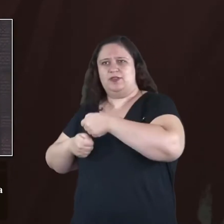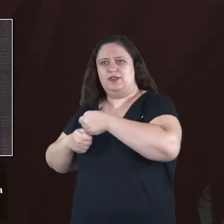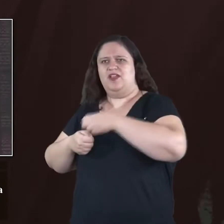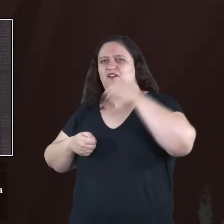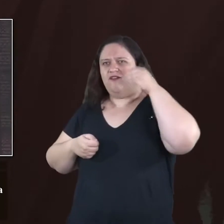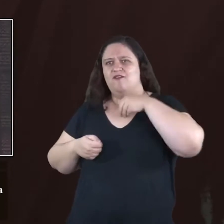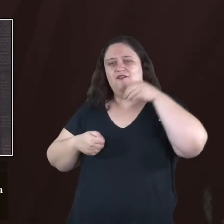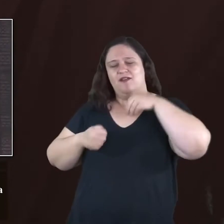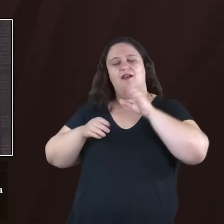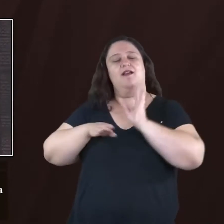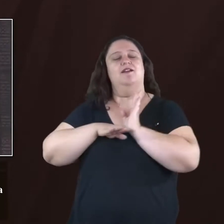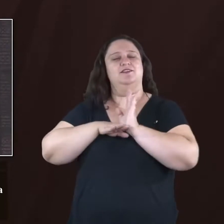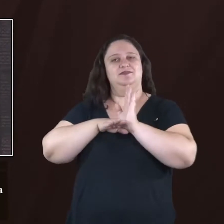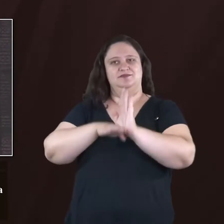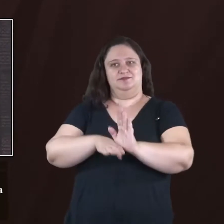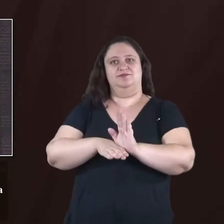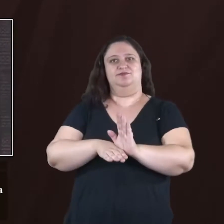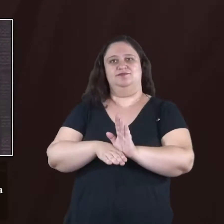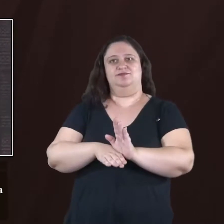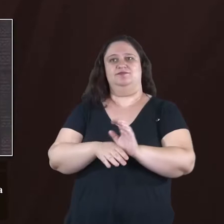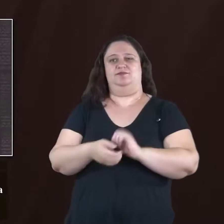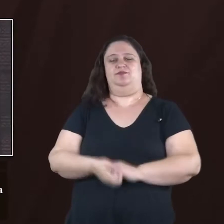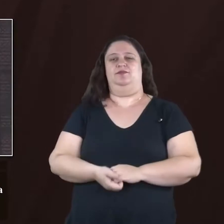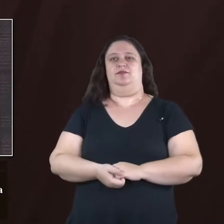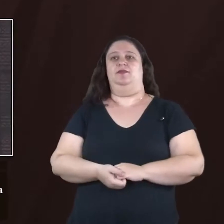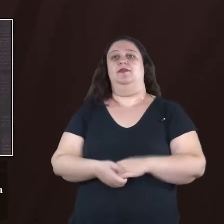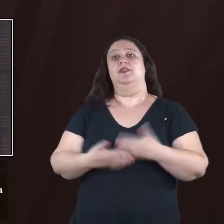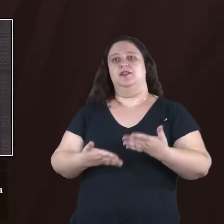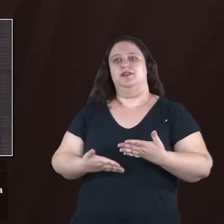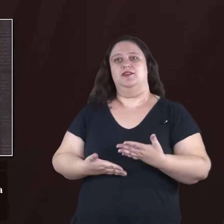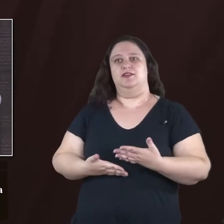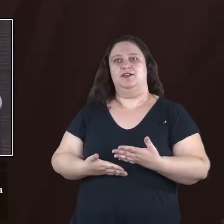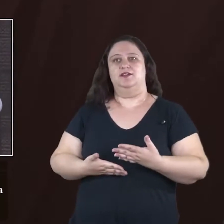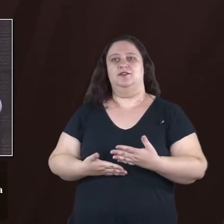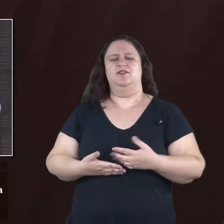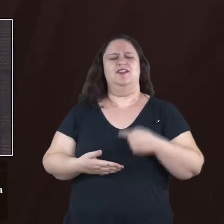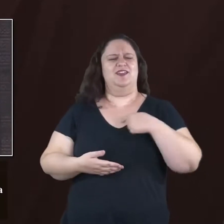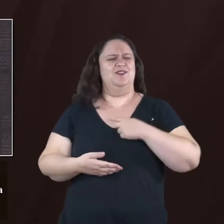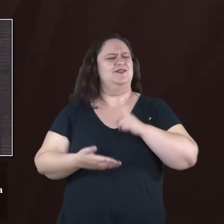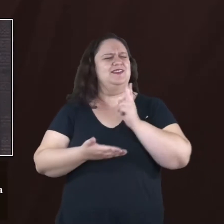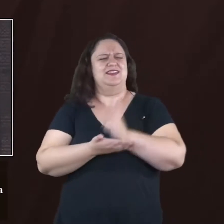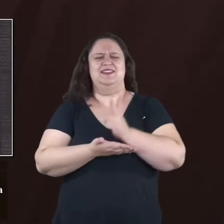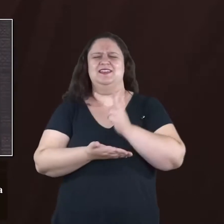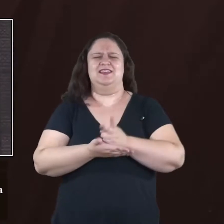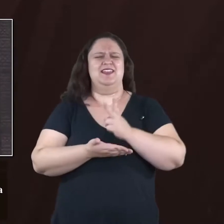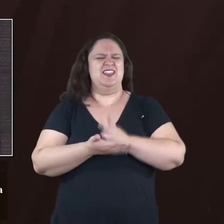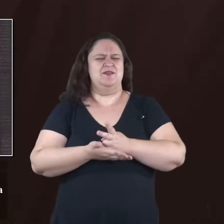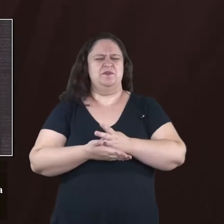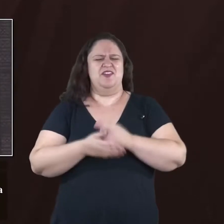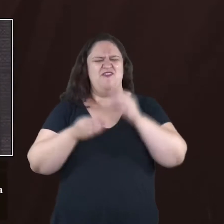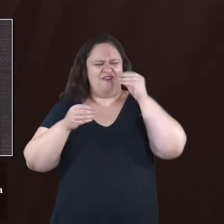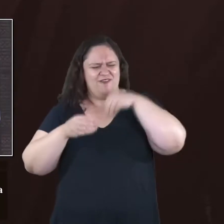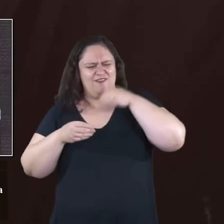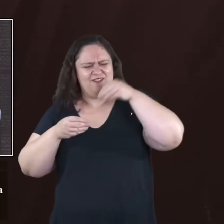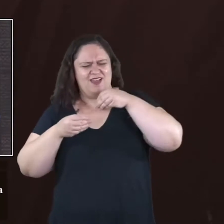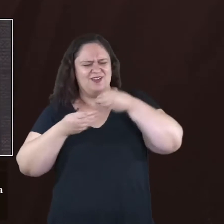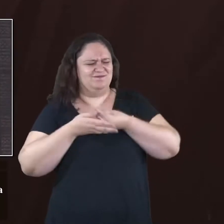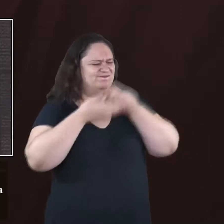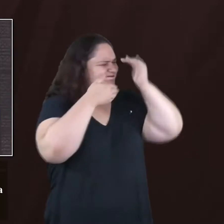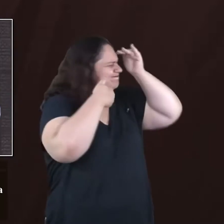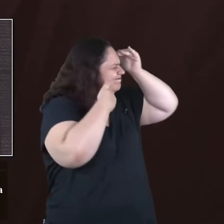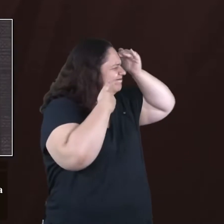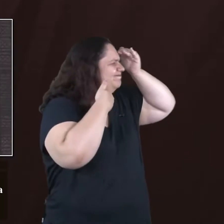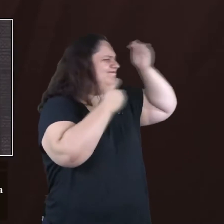aperfeiçoa na fraqueza. De boa vontade, pois, mais me gloriarei nas fraquezas, para que sobre